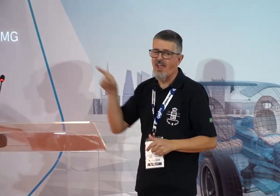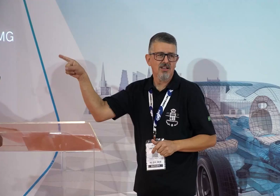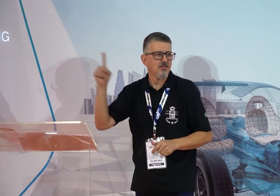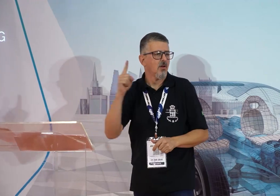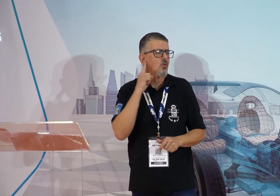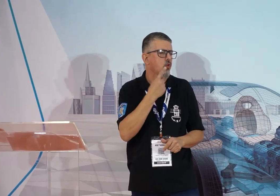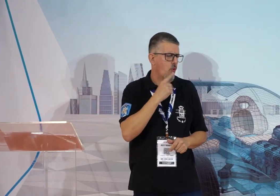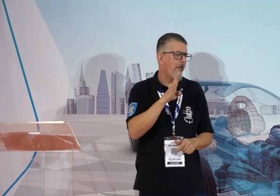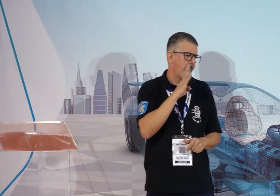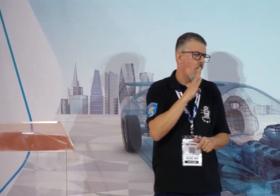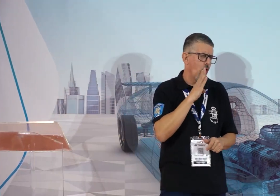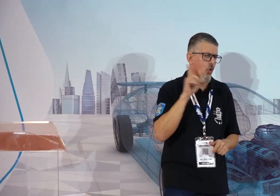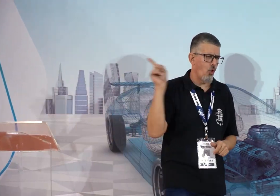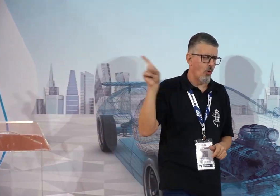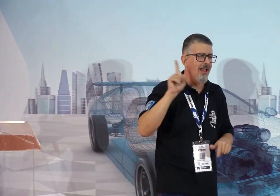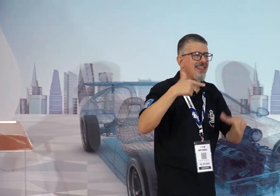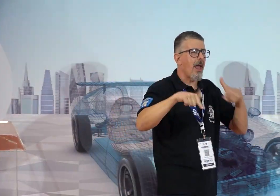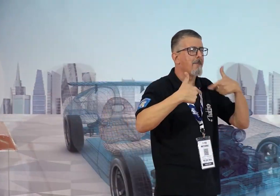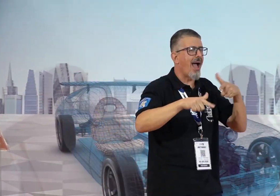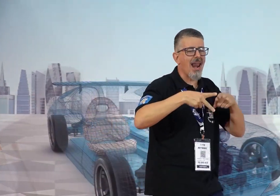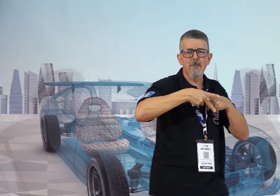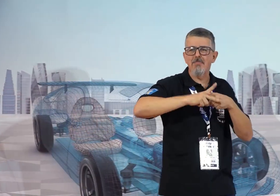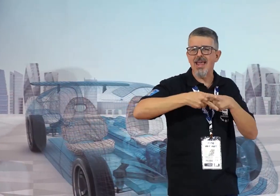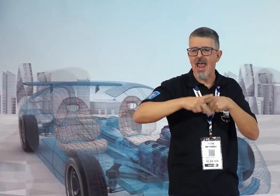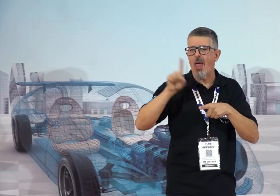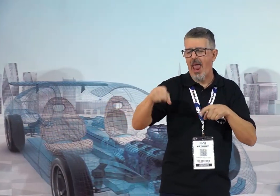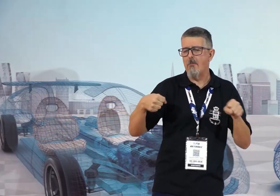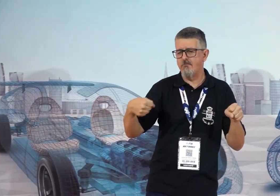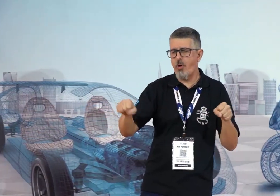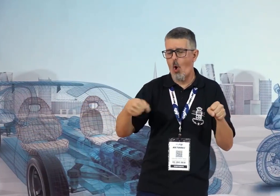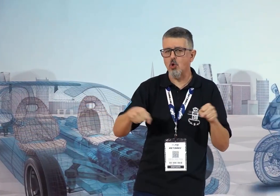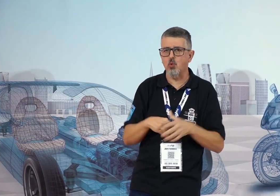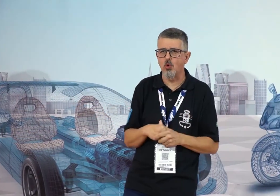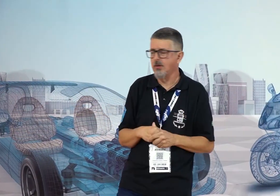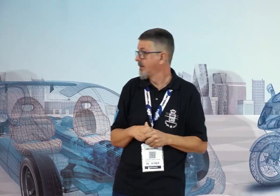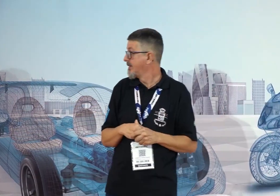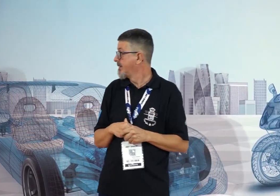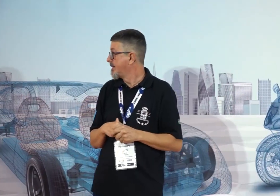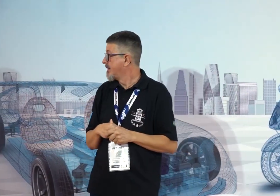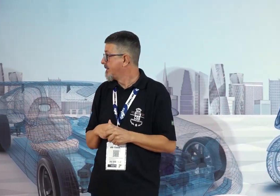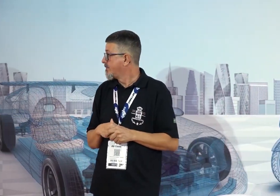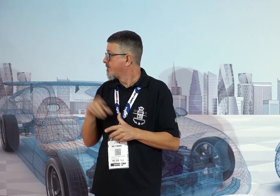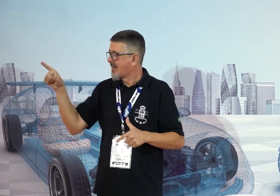Olha esse rapaz aqui. Ele trabalha como mecânico de motos.